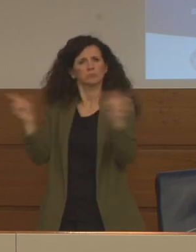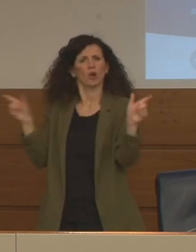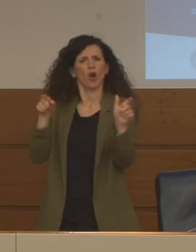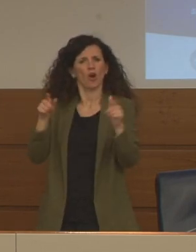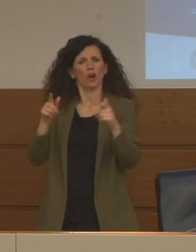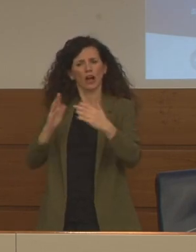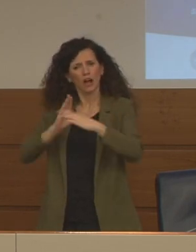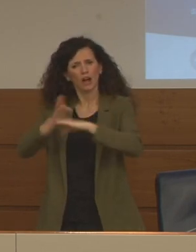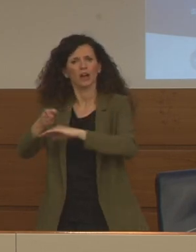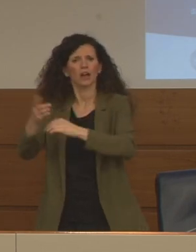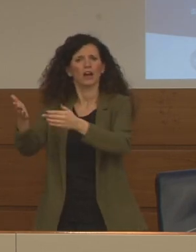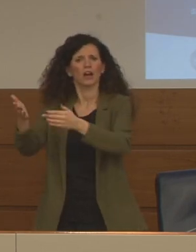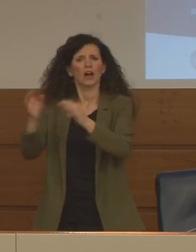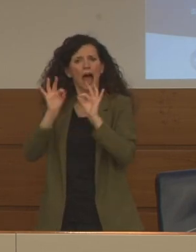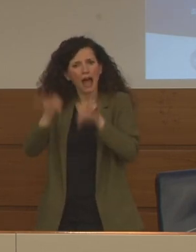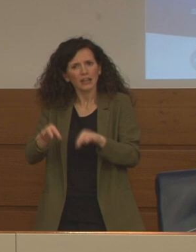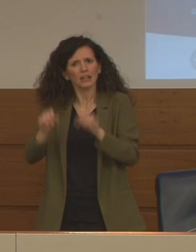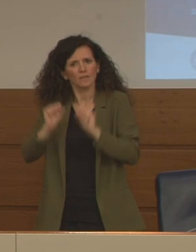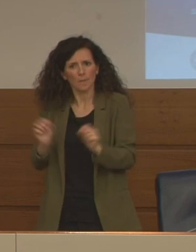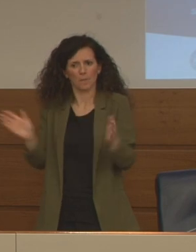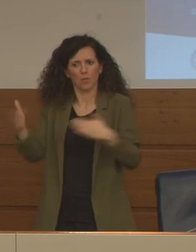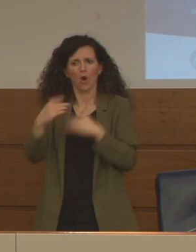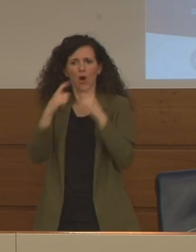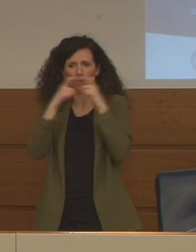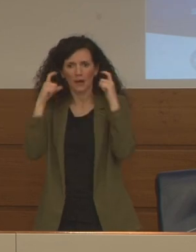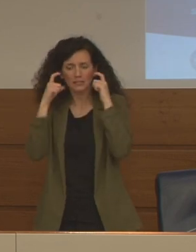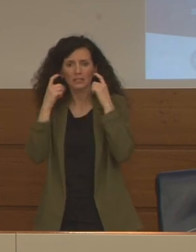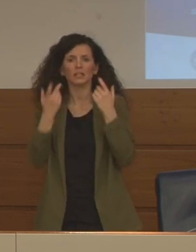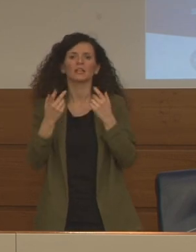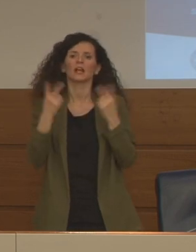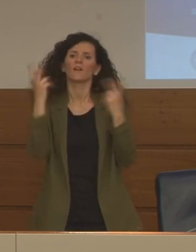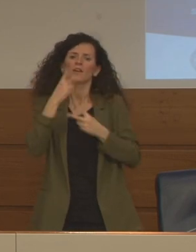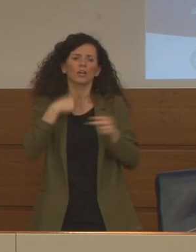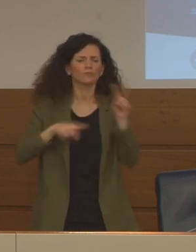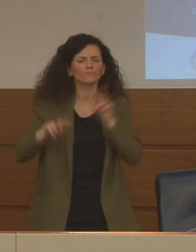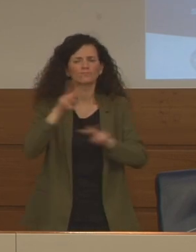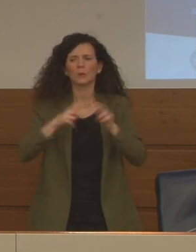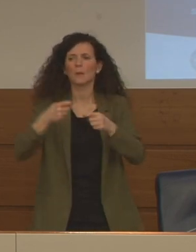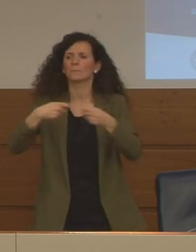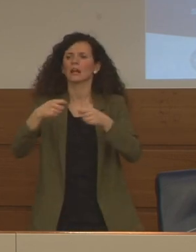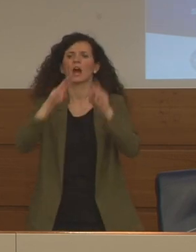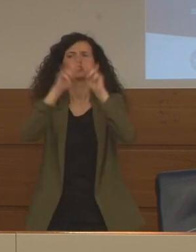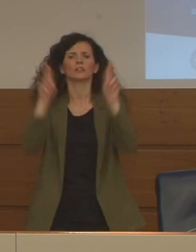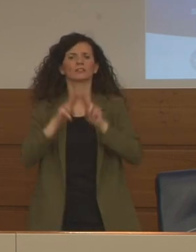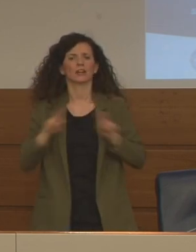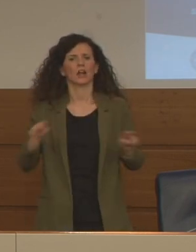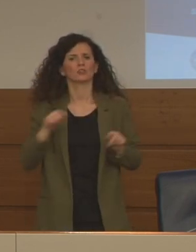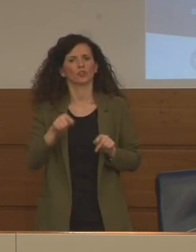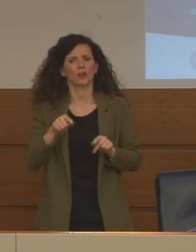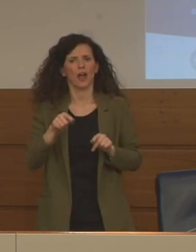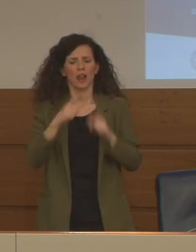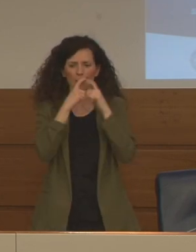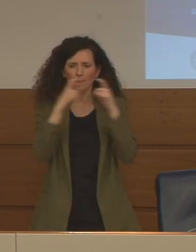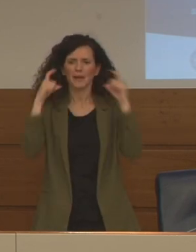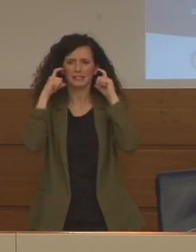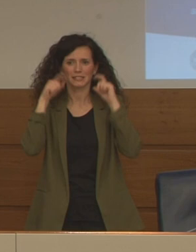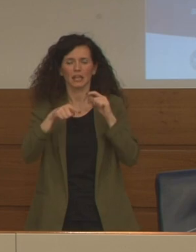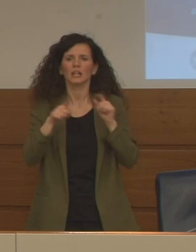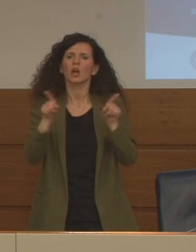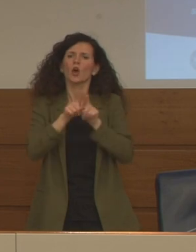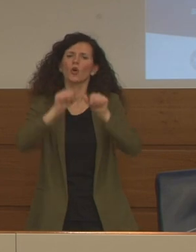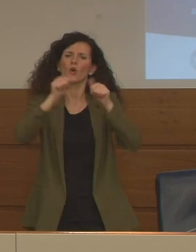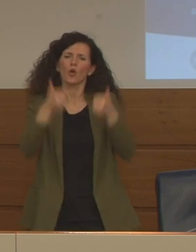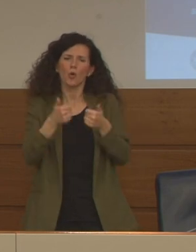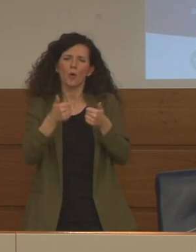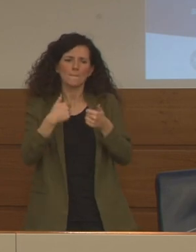trovare sul mercato internazionale le mascherine è un lavoro che come una tela che tessiamo